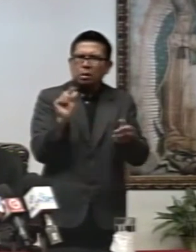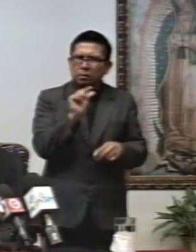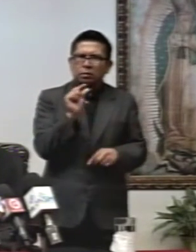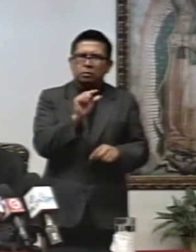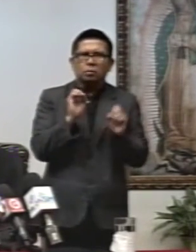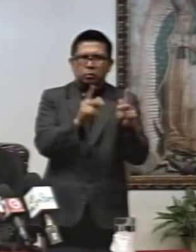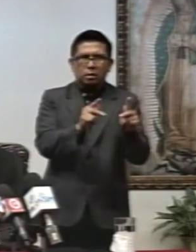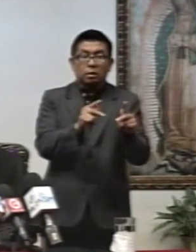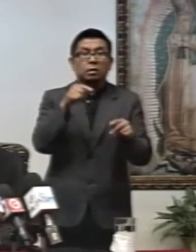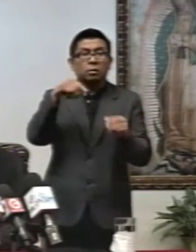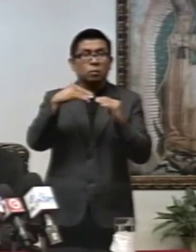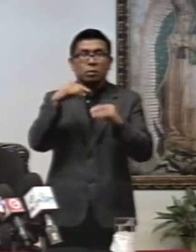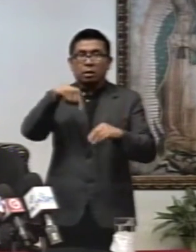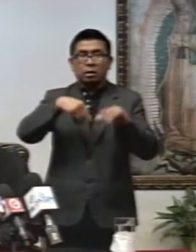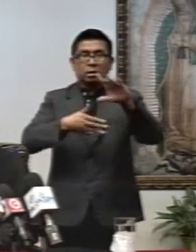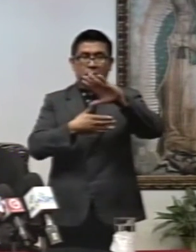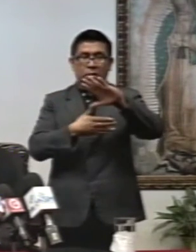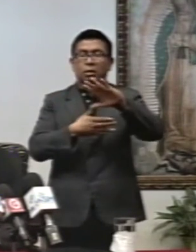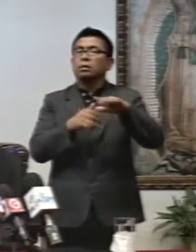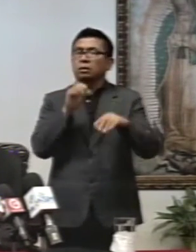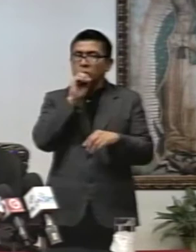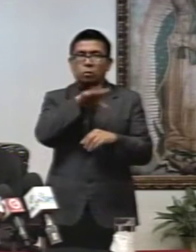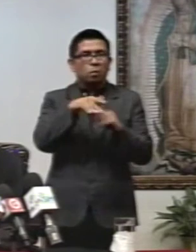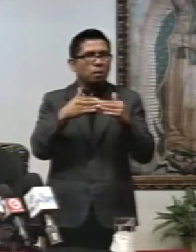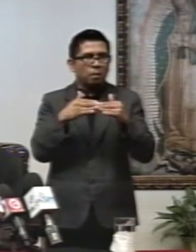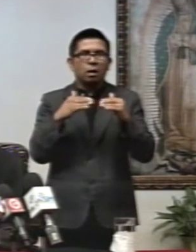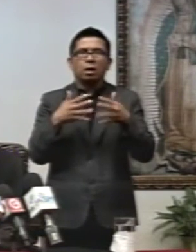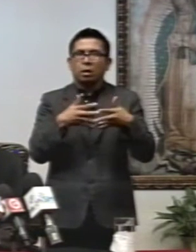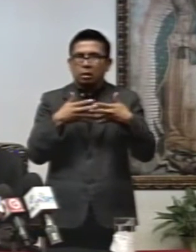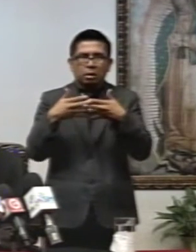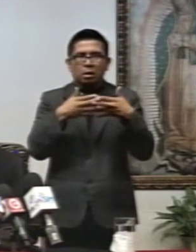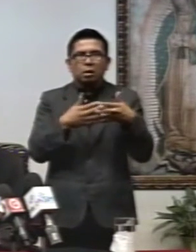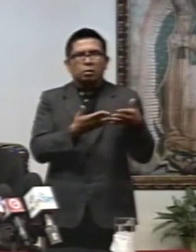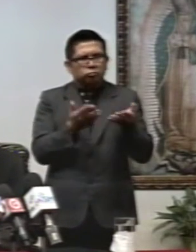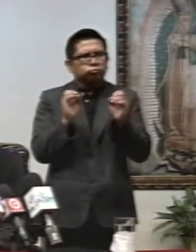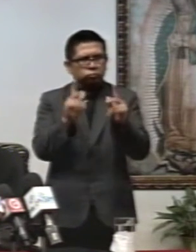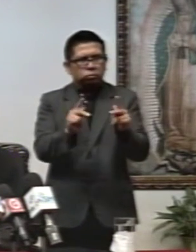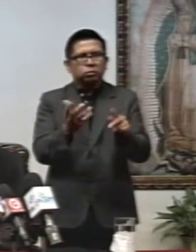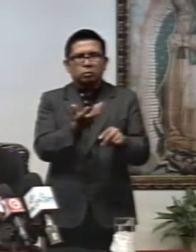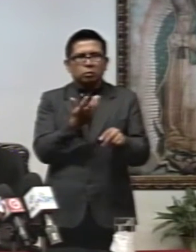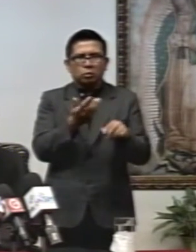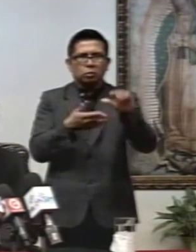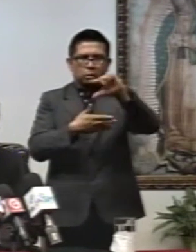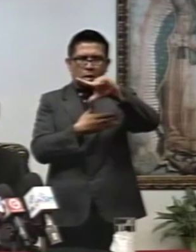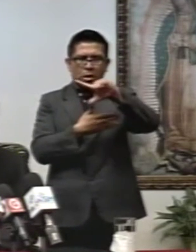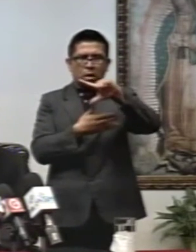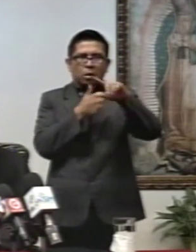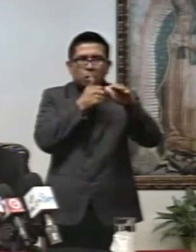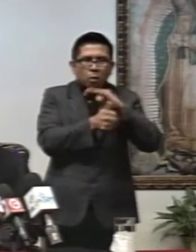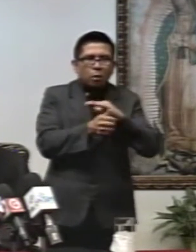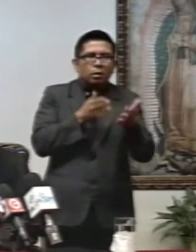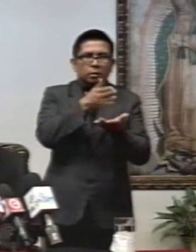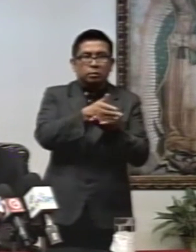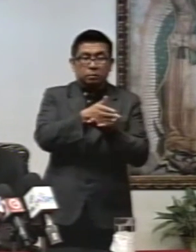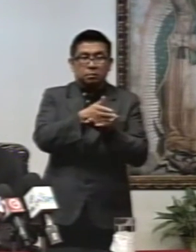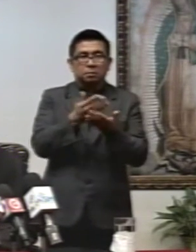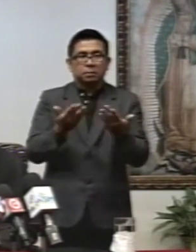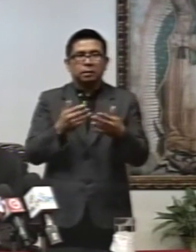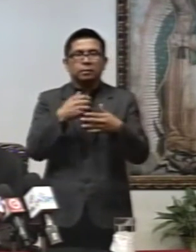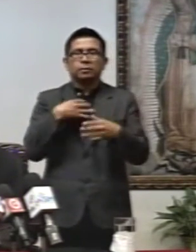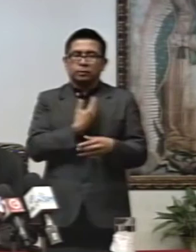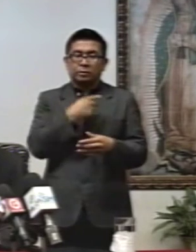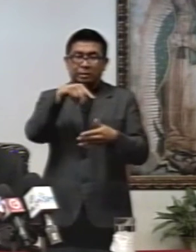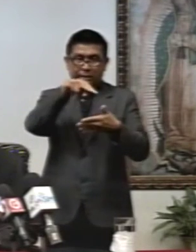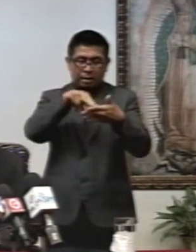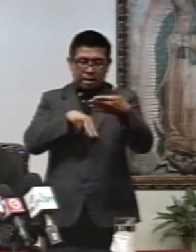nuestro continente, hablando también de los migrantes nuestros. Bueno, y lo que decíamos en el comunicado lo